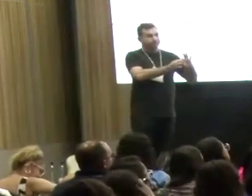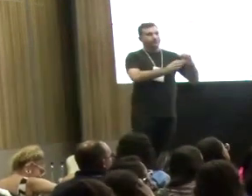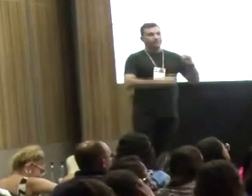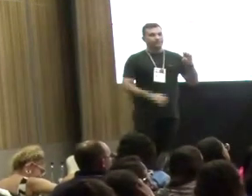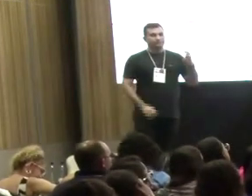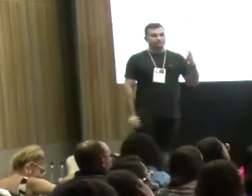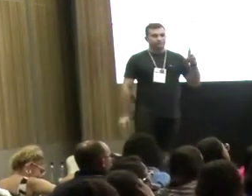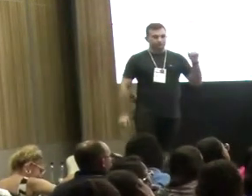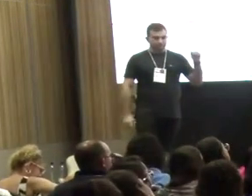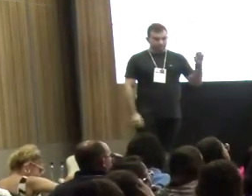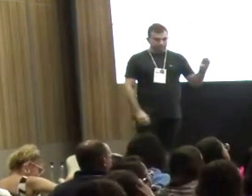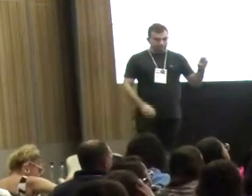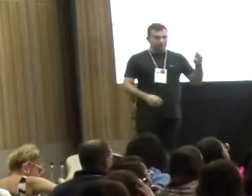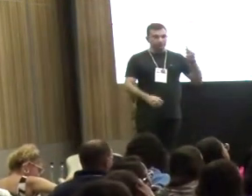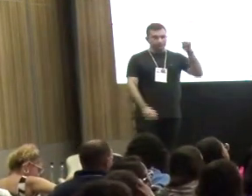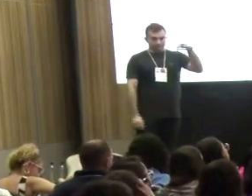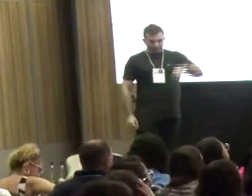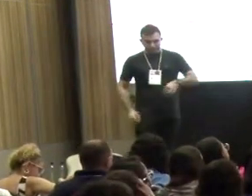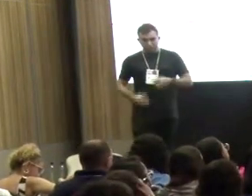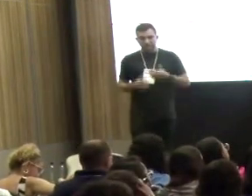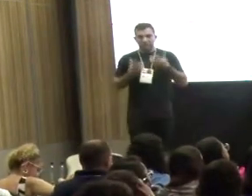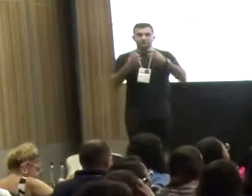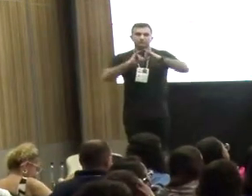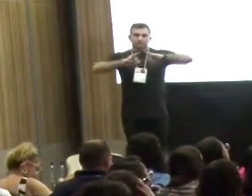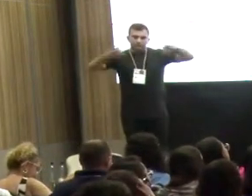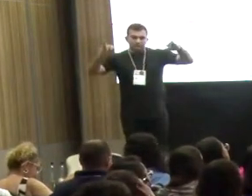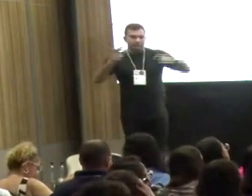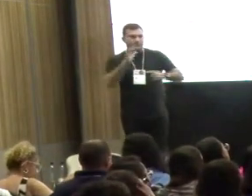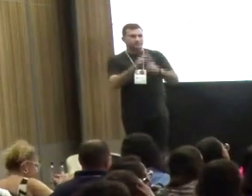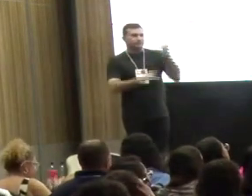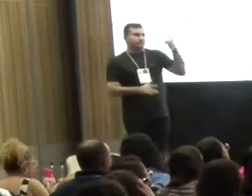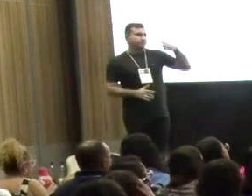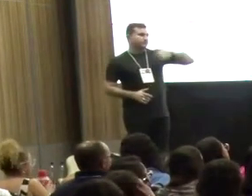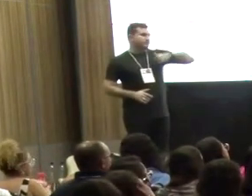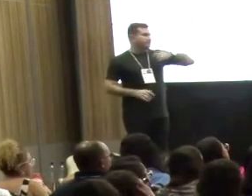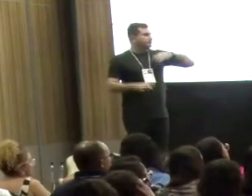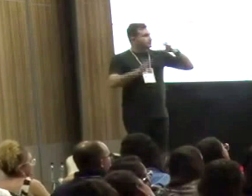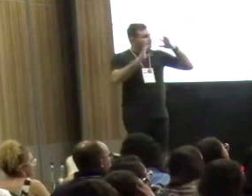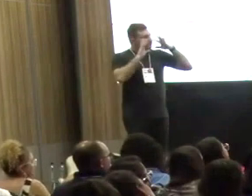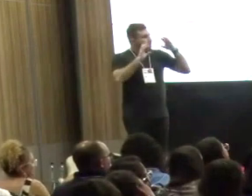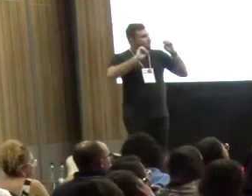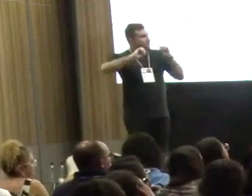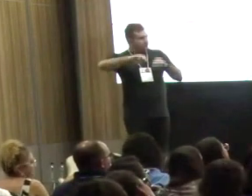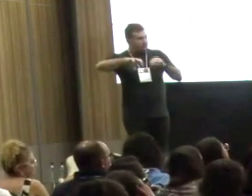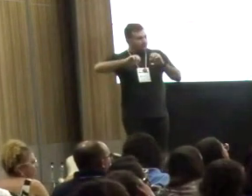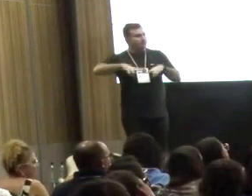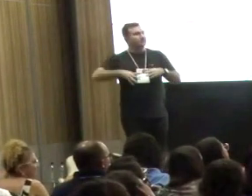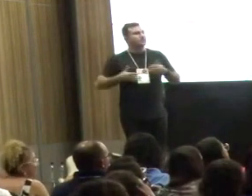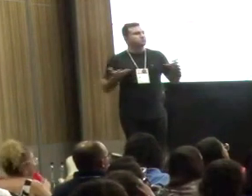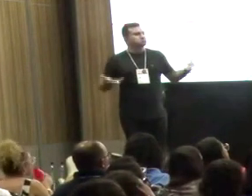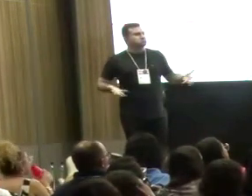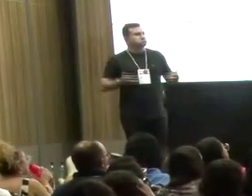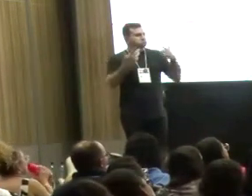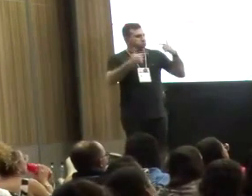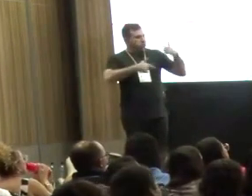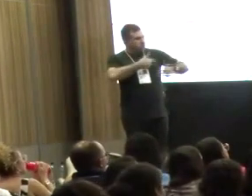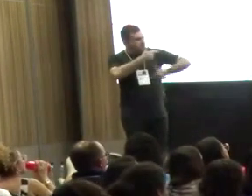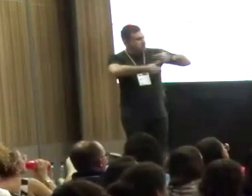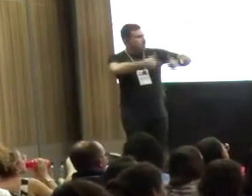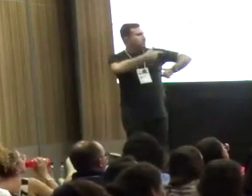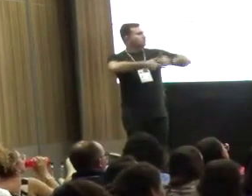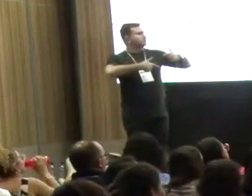queria dizer para vocês que a primeira vez que eu ouvi falar de educação empreendedora, eu